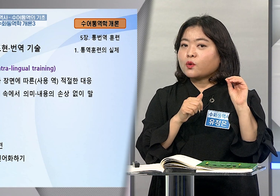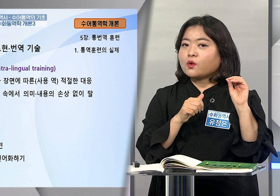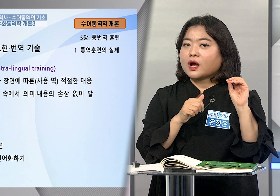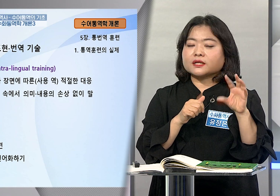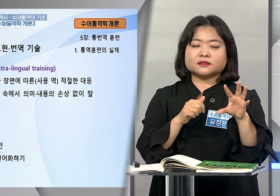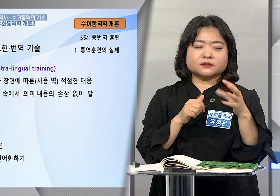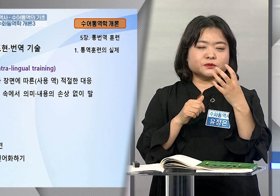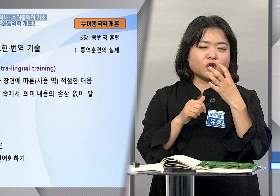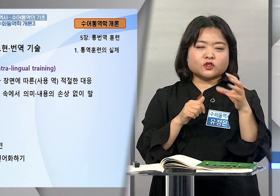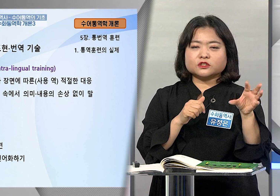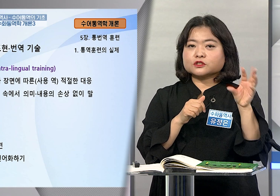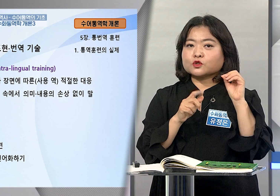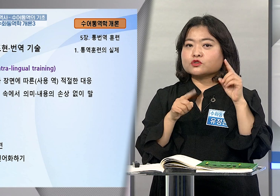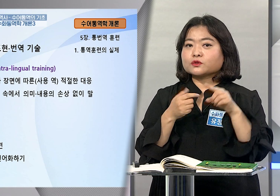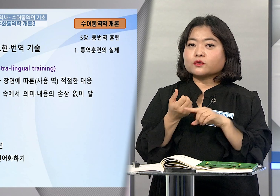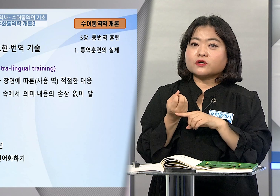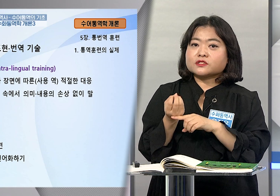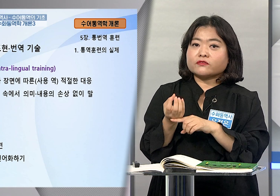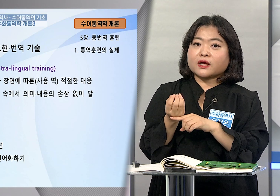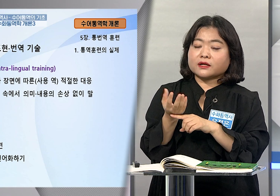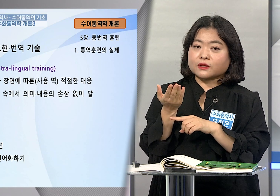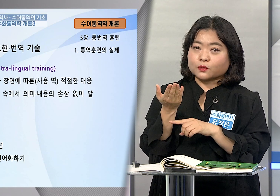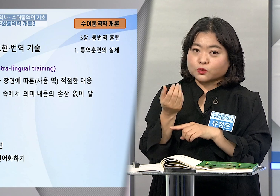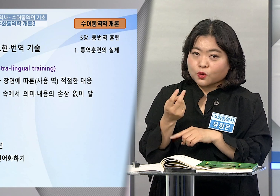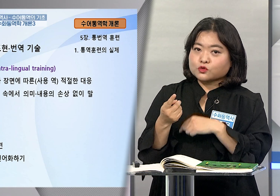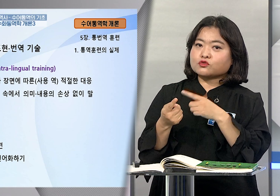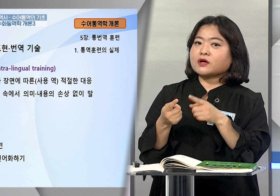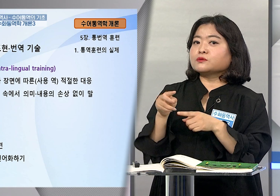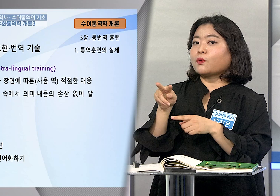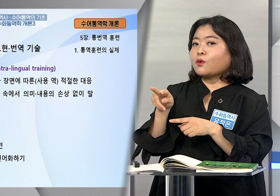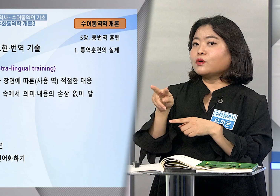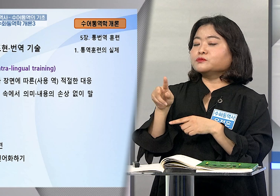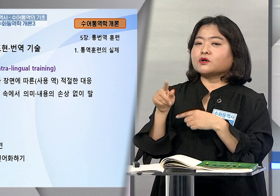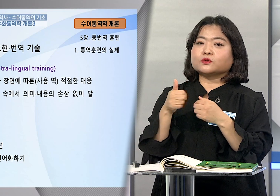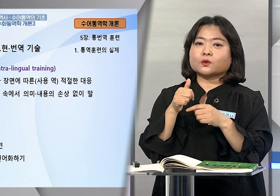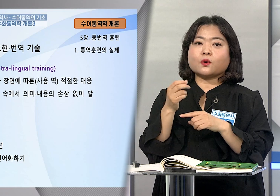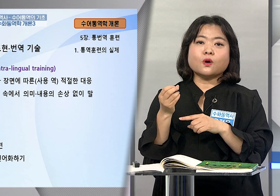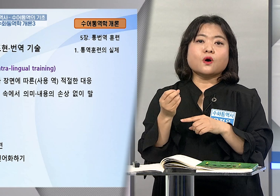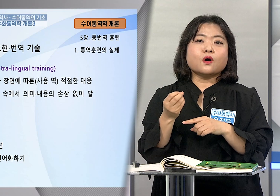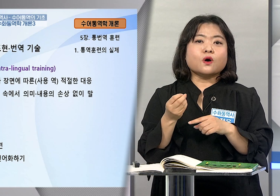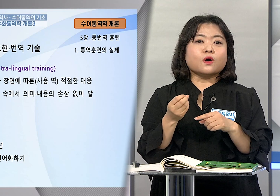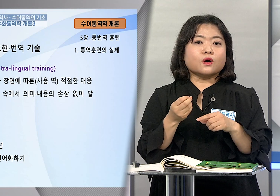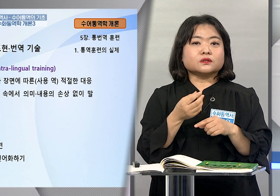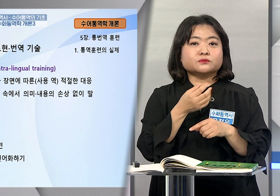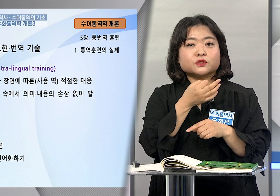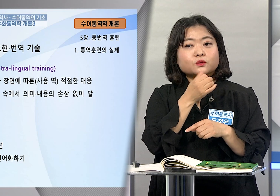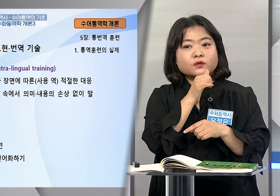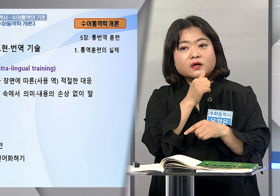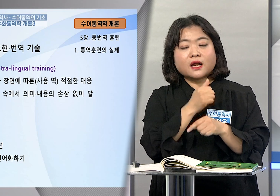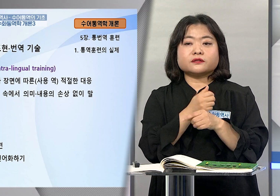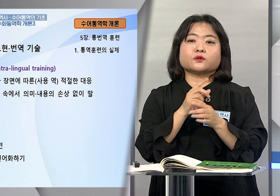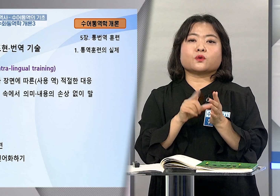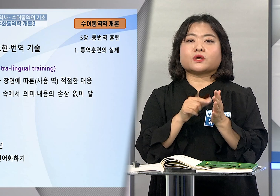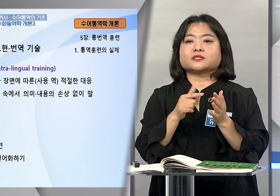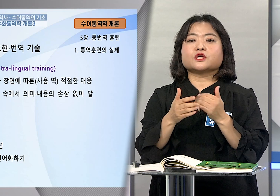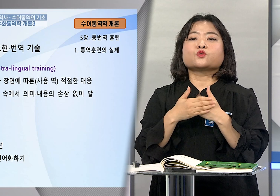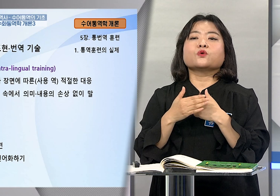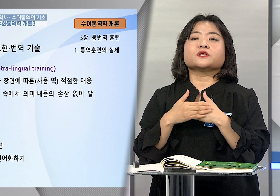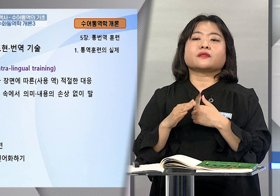때도 음성 언어를 듣고 수화 통역을 전달할 때도 또 수화를 보고 음성 언어로 음성 통역을 할 때도 굉장히 도움이